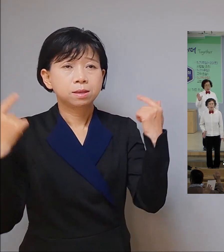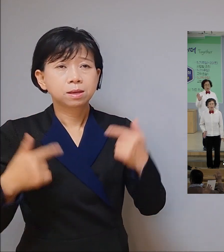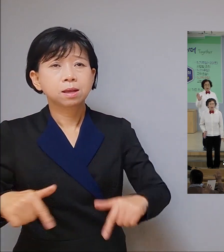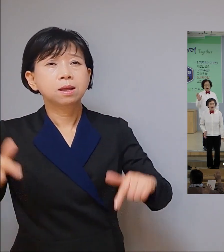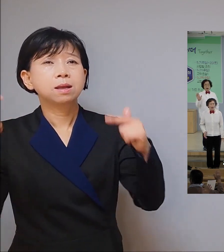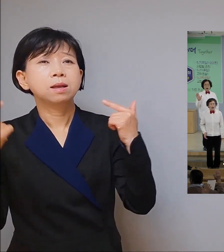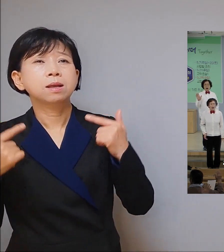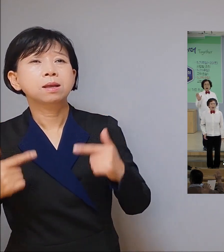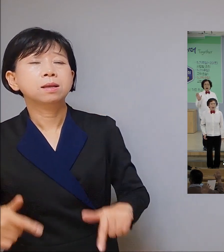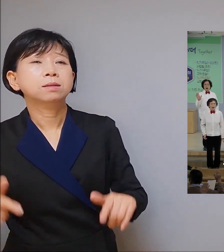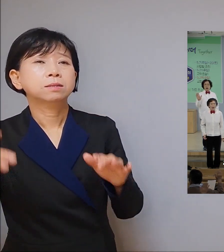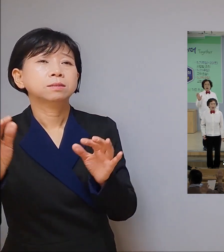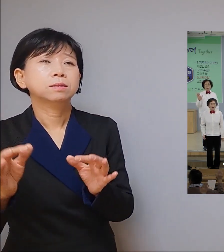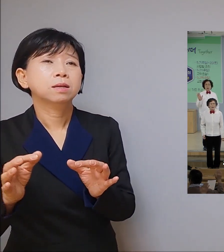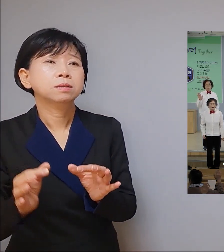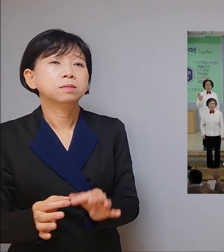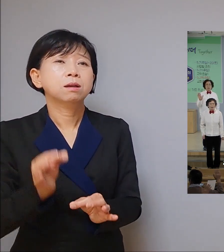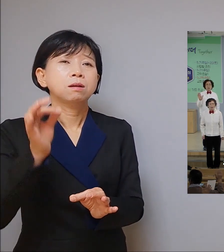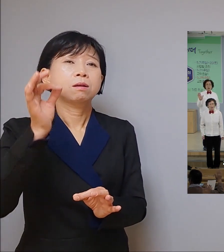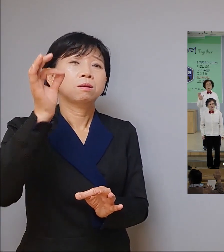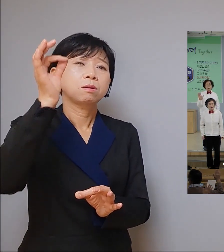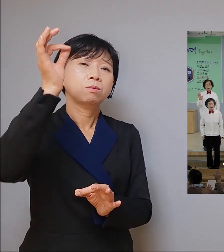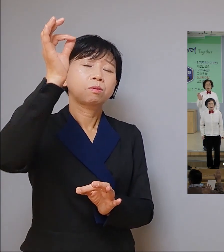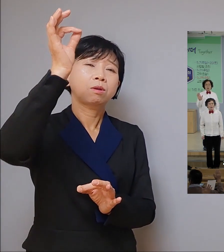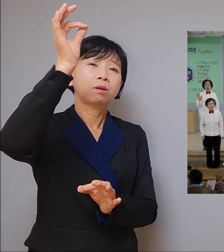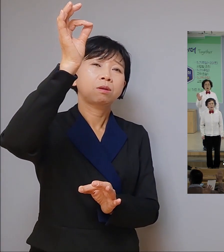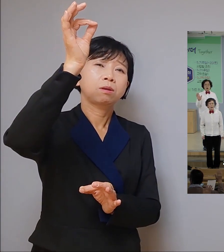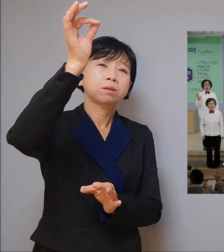소망, 내가 항상